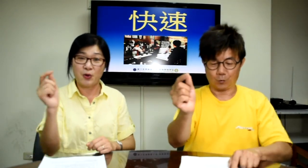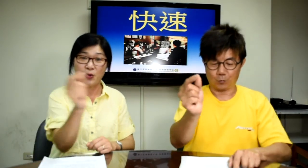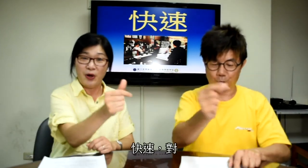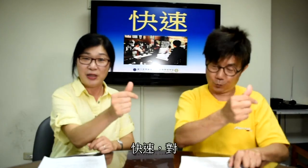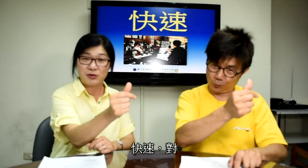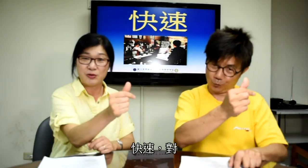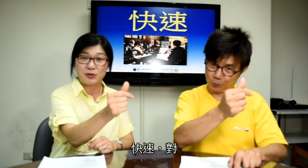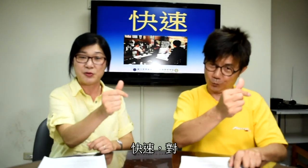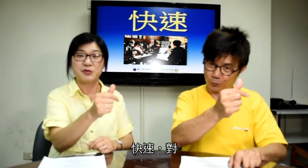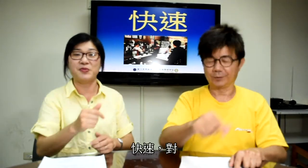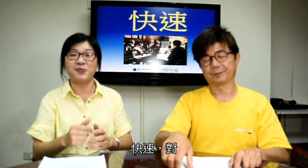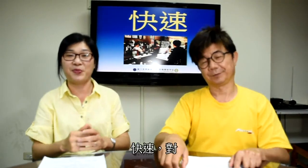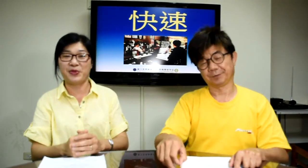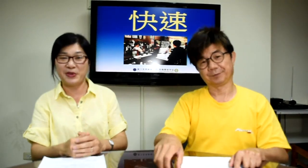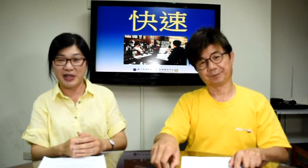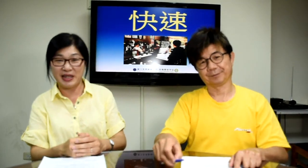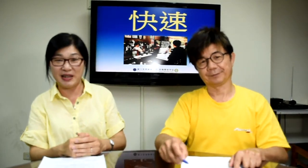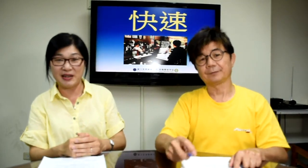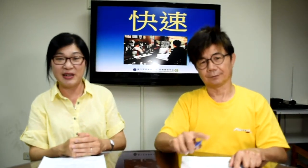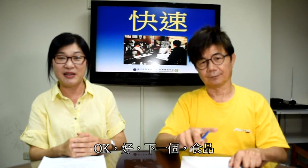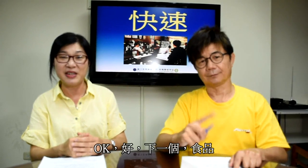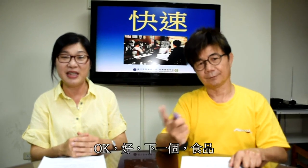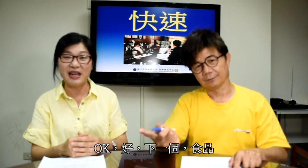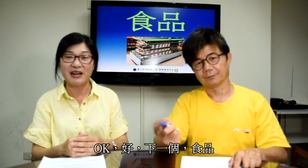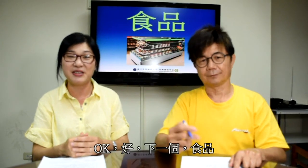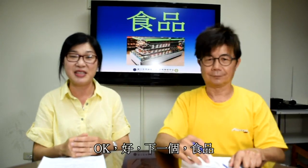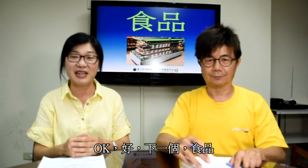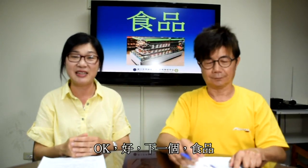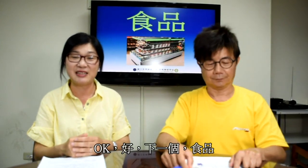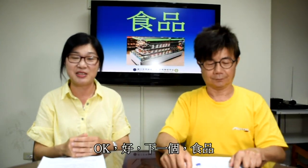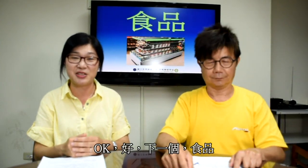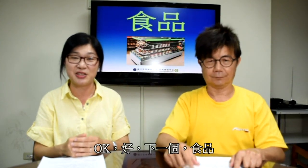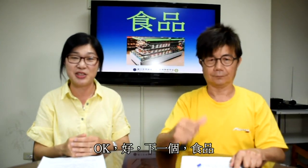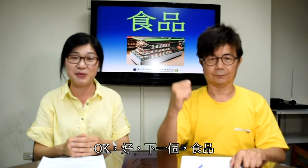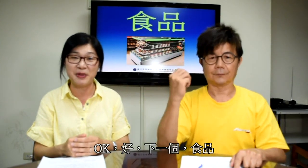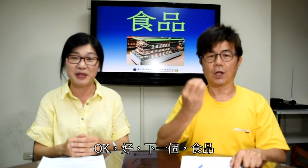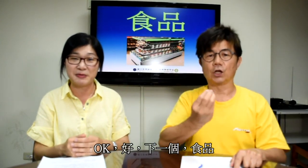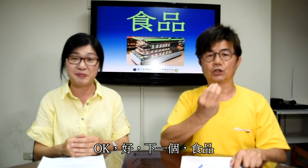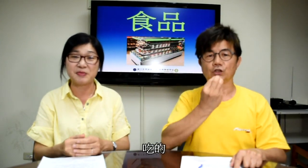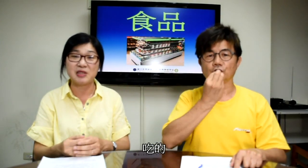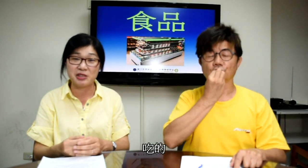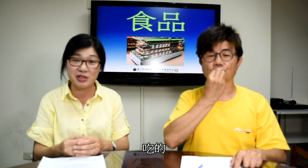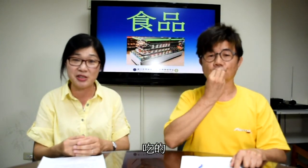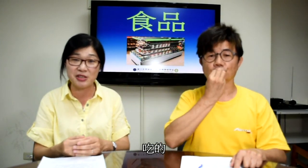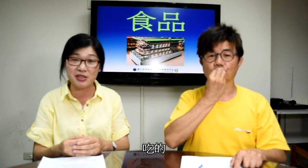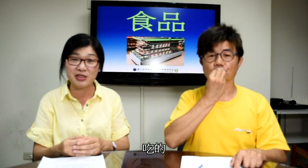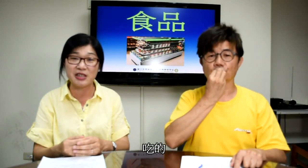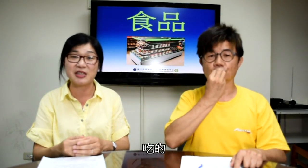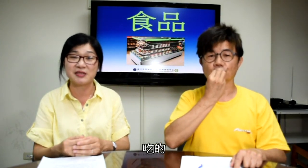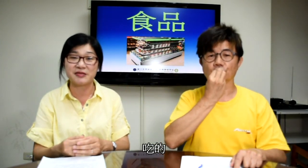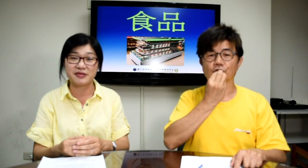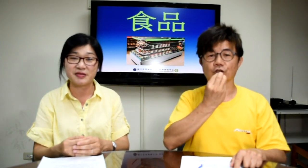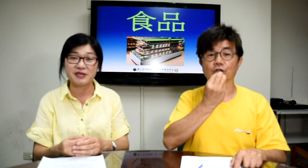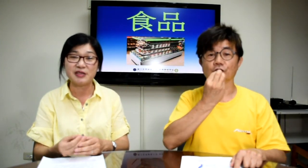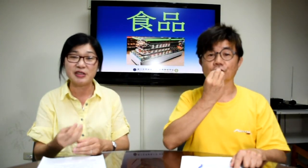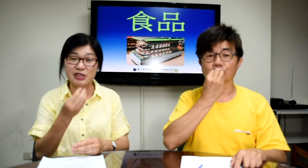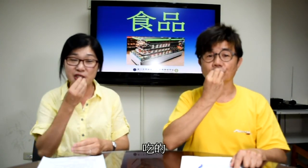快速，对。 OK， 好，下一个食品，吃的吃